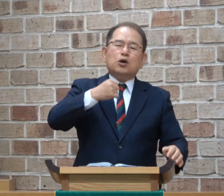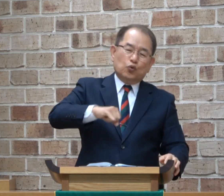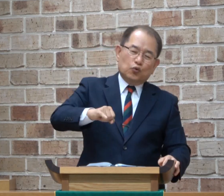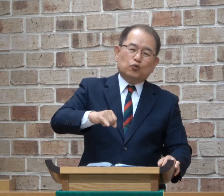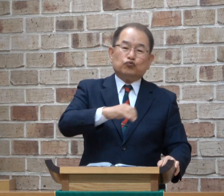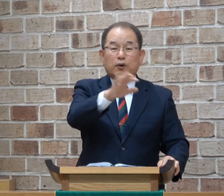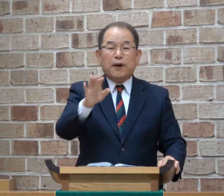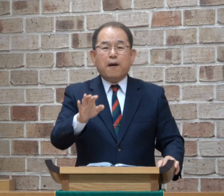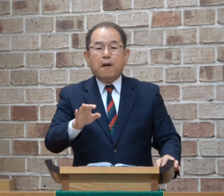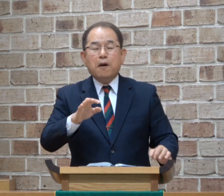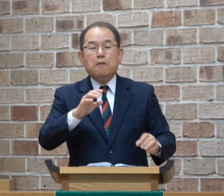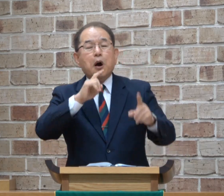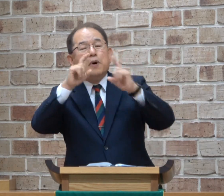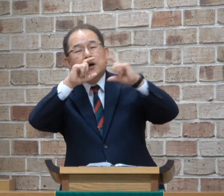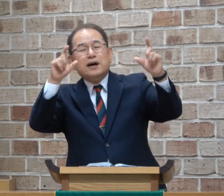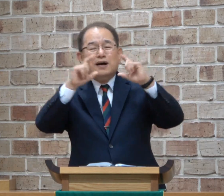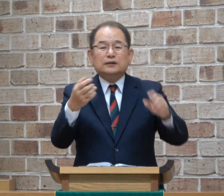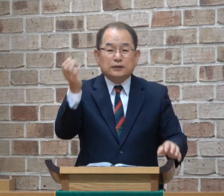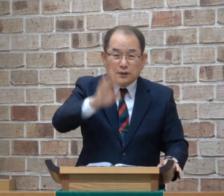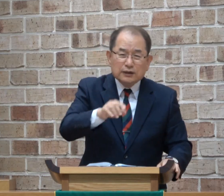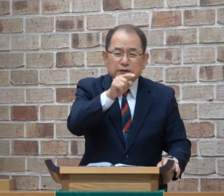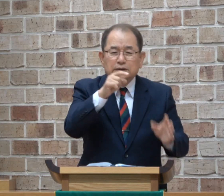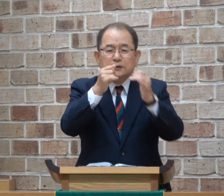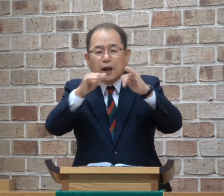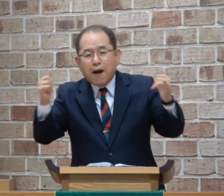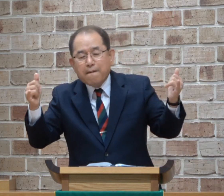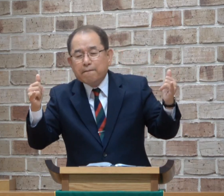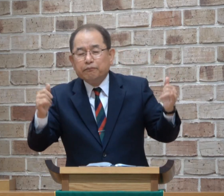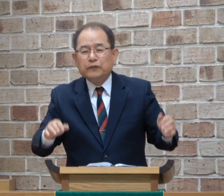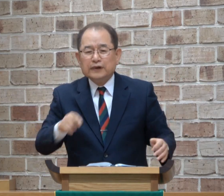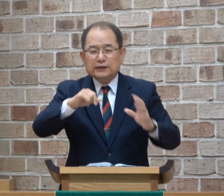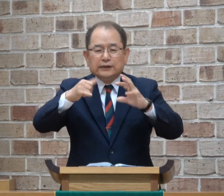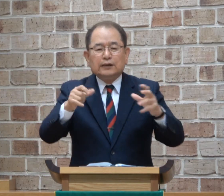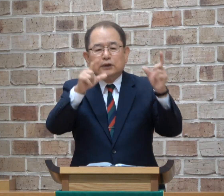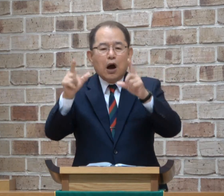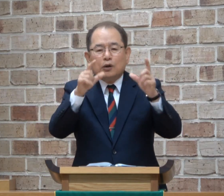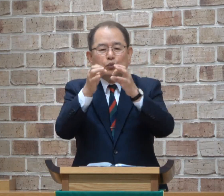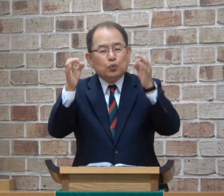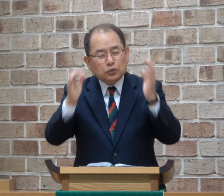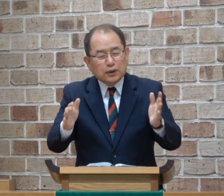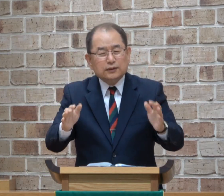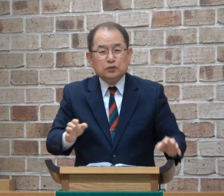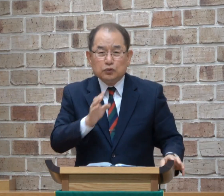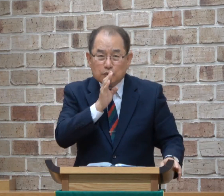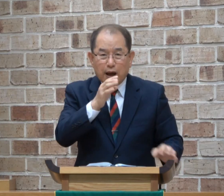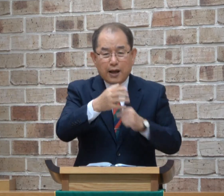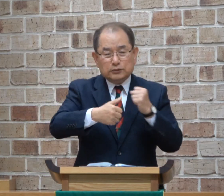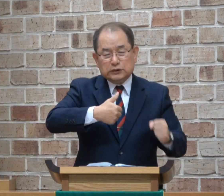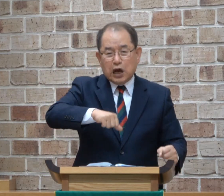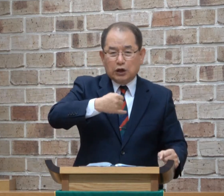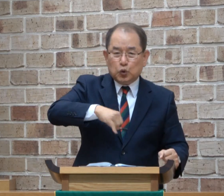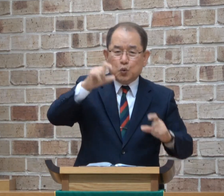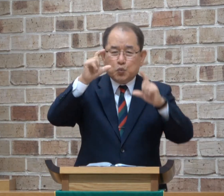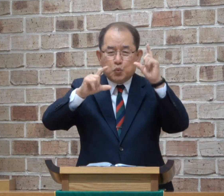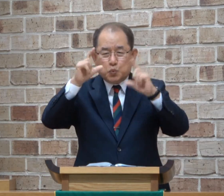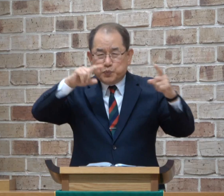이야기를 하지만 세상에 사는 동안 정말 하나님의 자녀다운 그런 삶을 살지